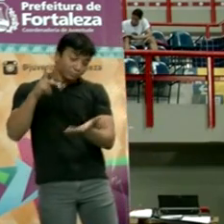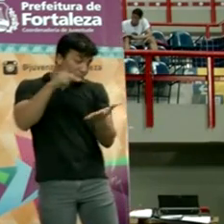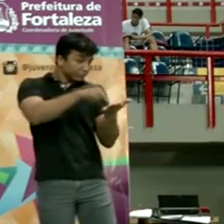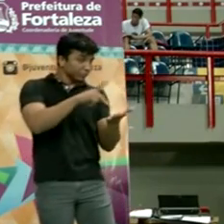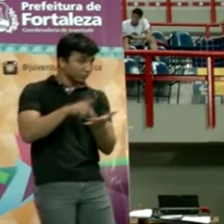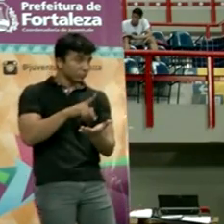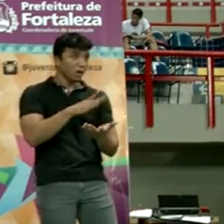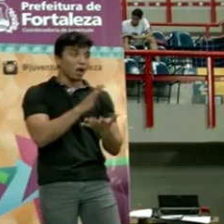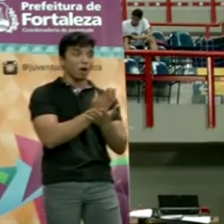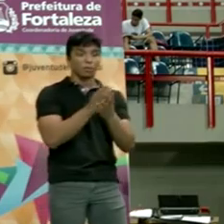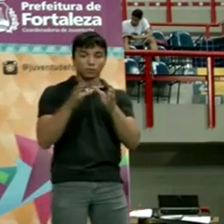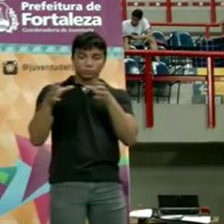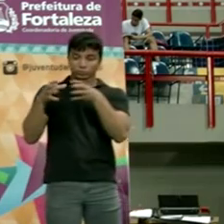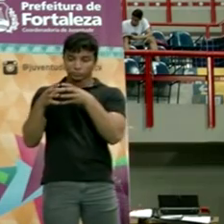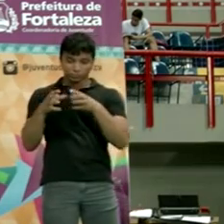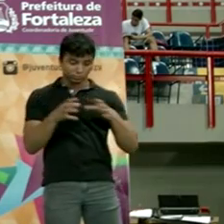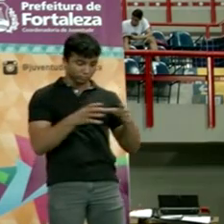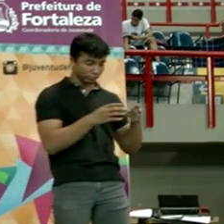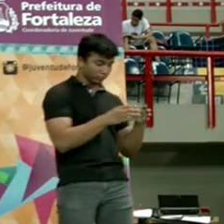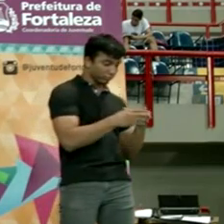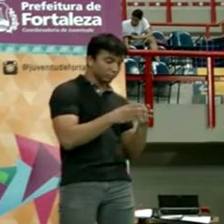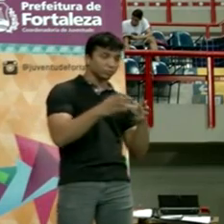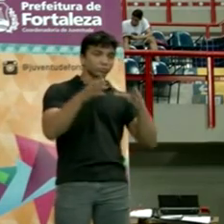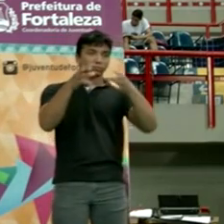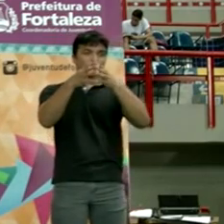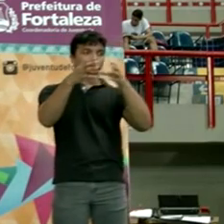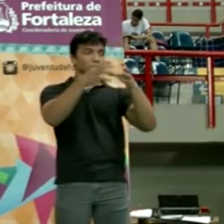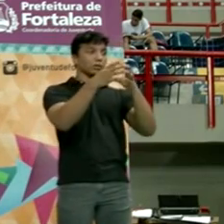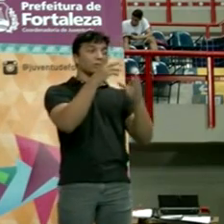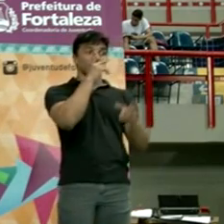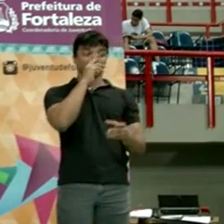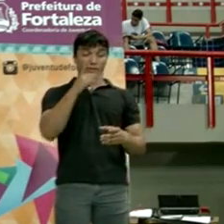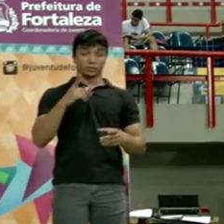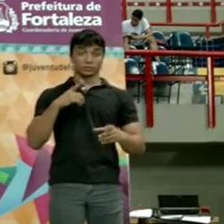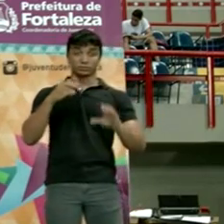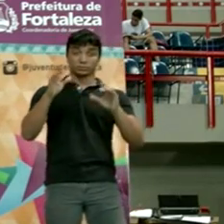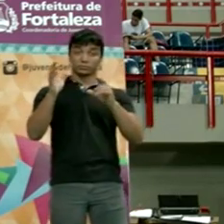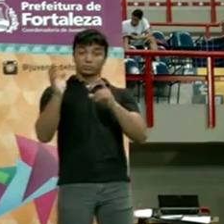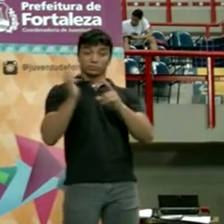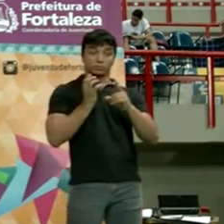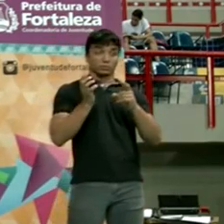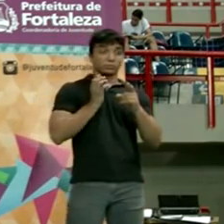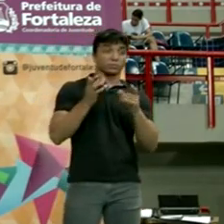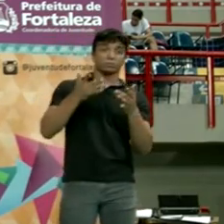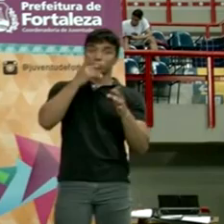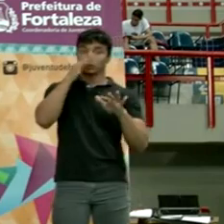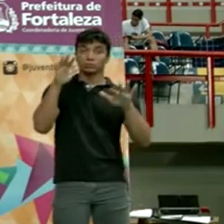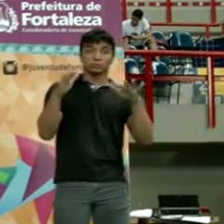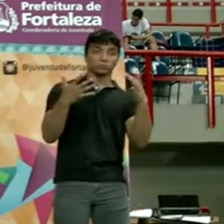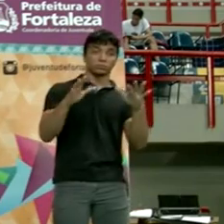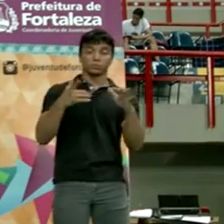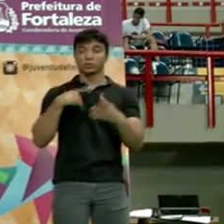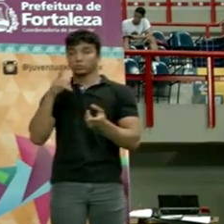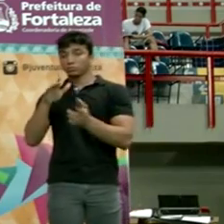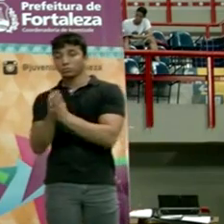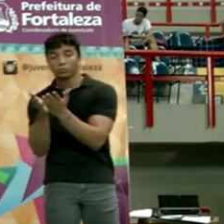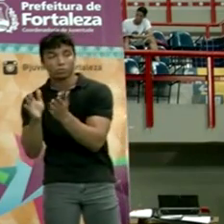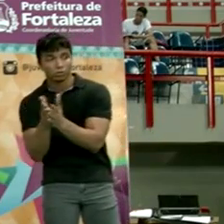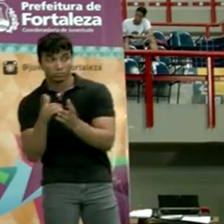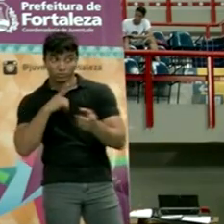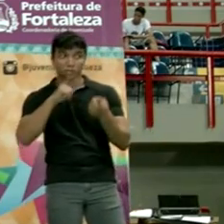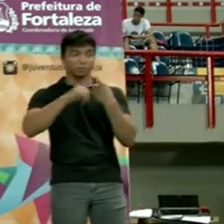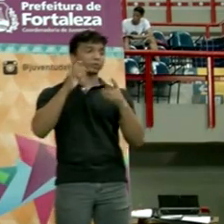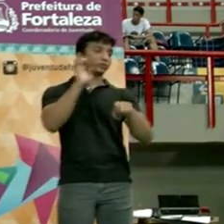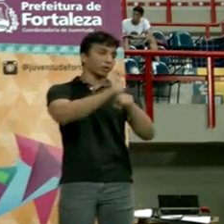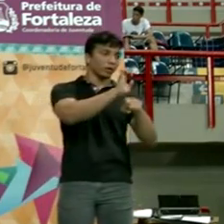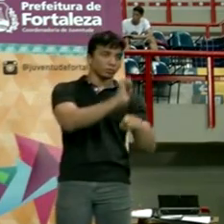uma concentração de riqueza entre classes sociais e há uma concentração de riqueza entre estados mais ricos e